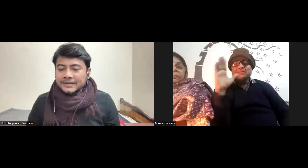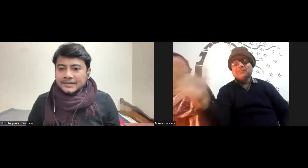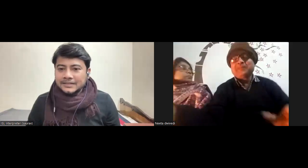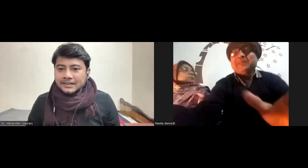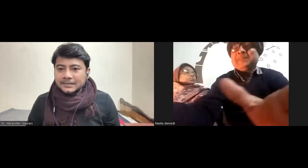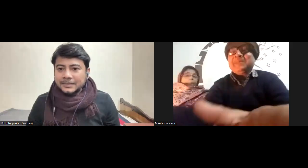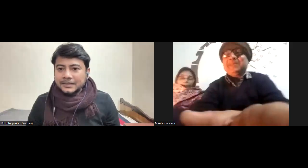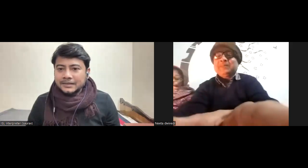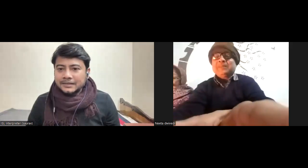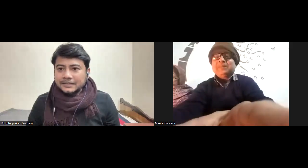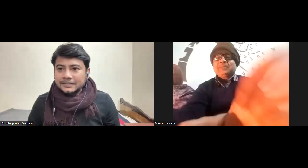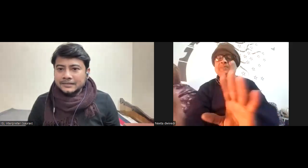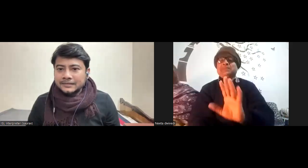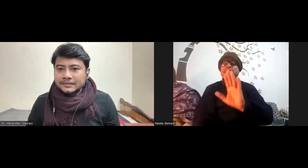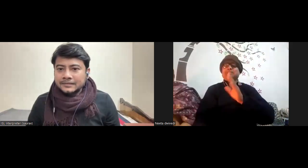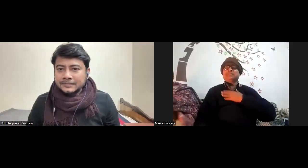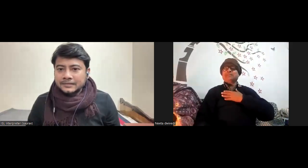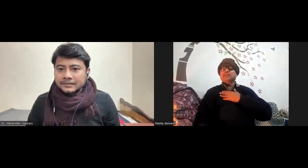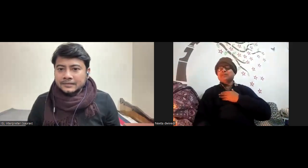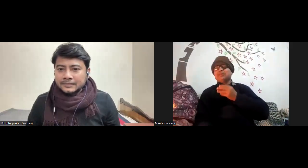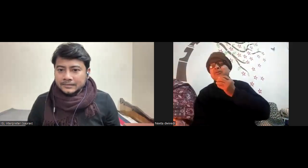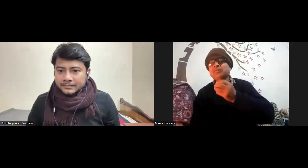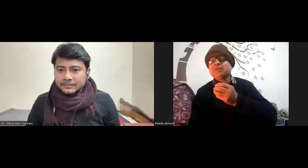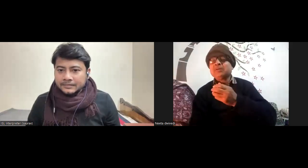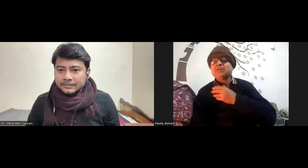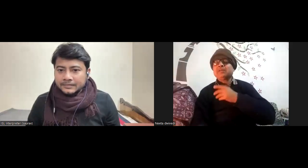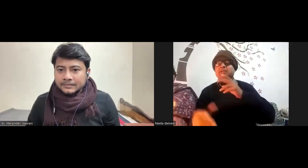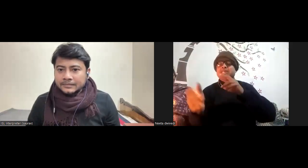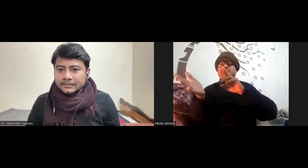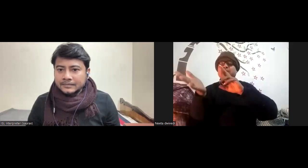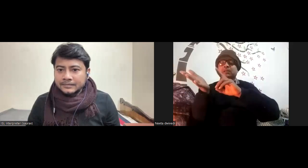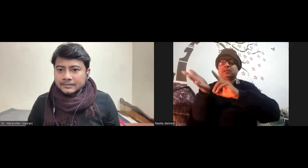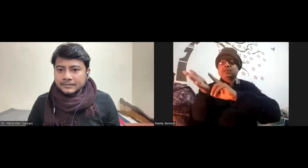Neeta है Mataji's husband, I guess. Ah,